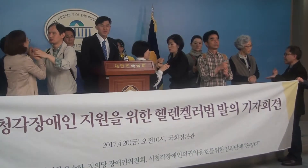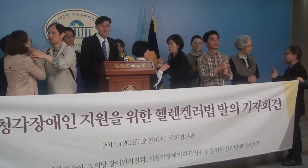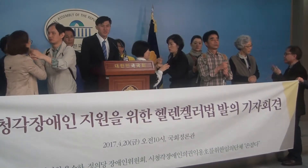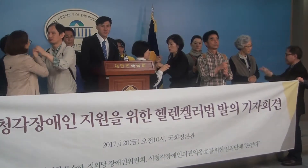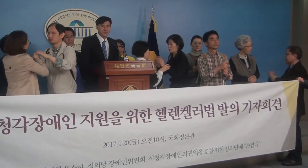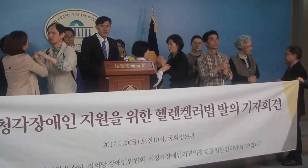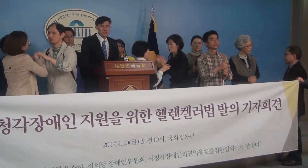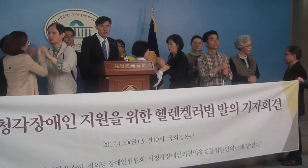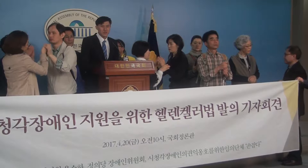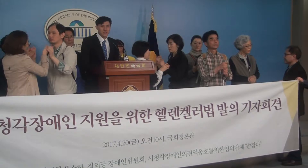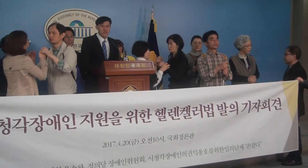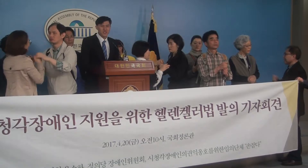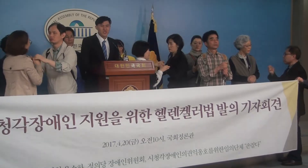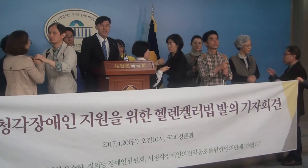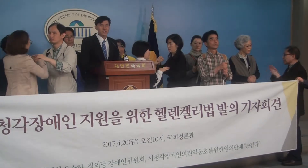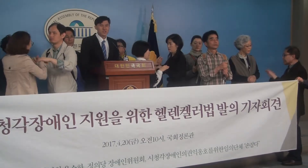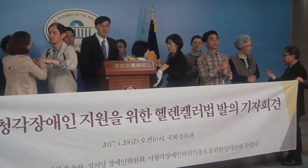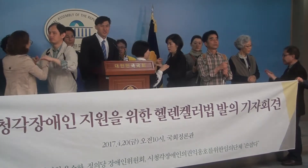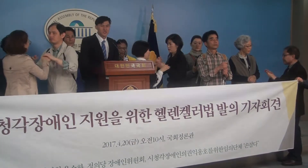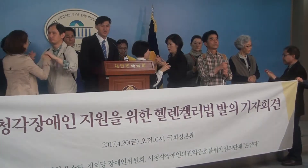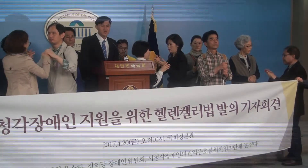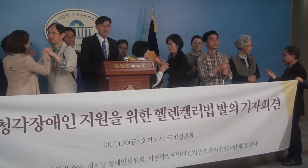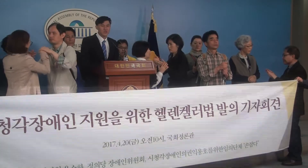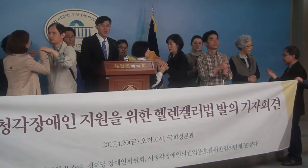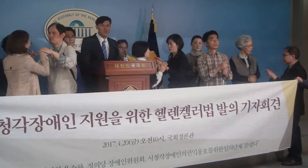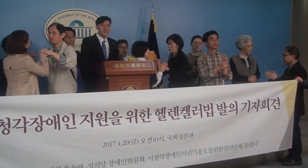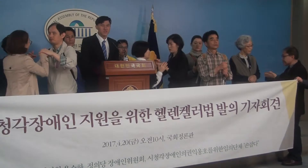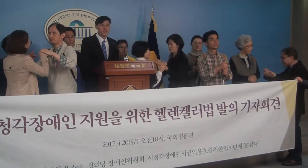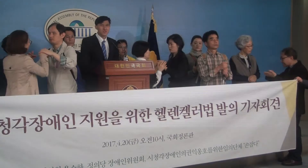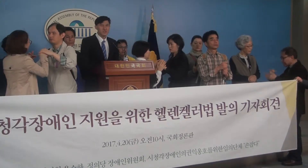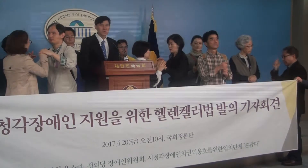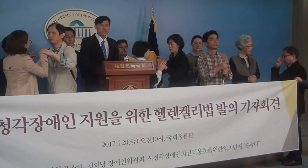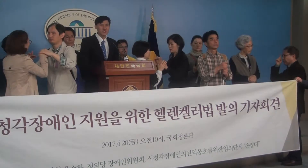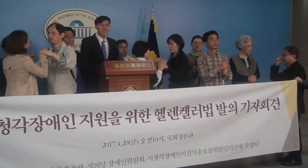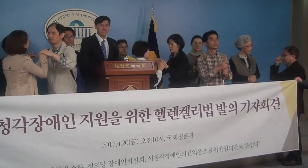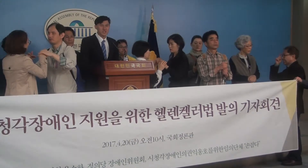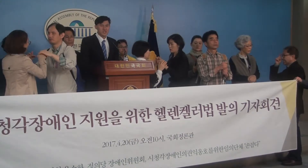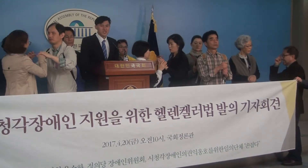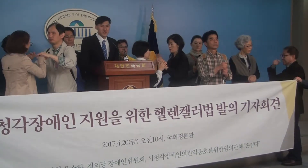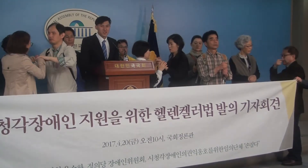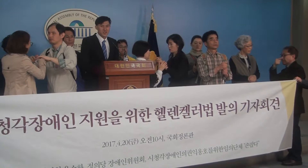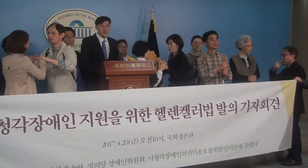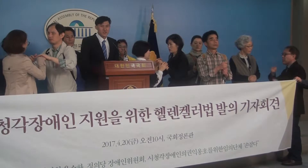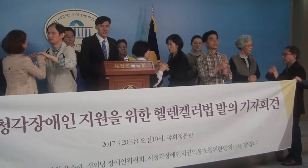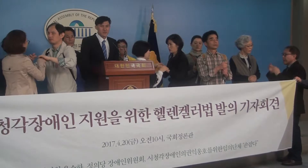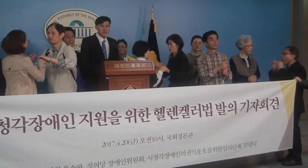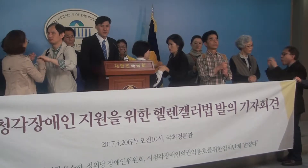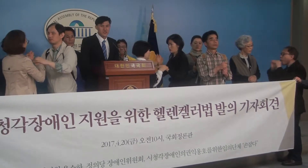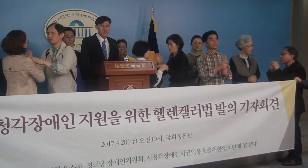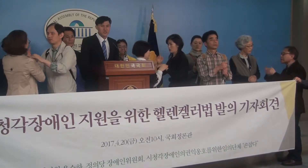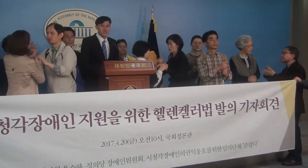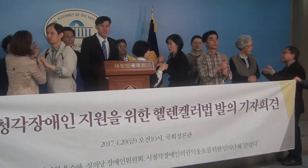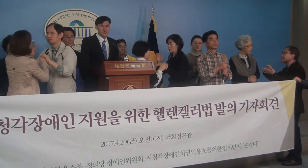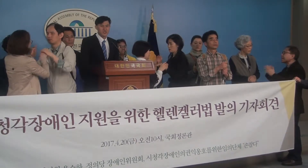감사드립니다. 그리고 이 현장을 글로 사진으로 남겨서 세상에 알리고 계실